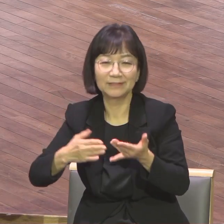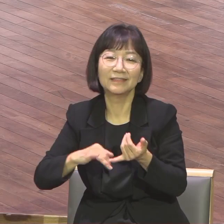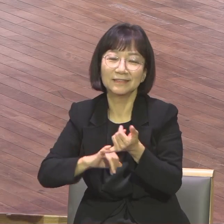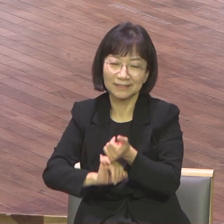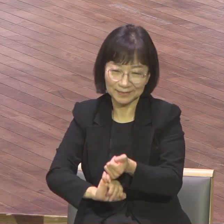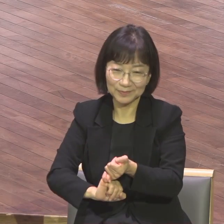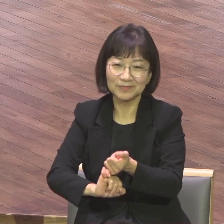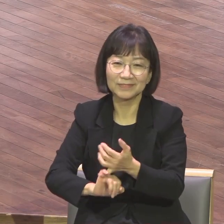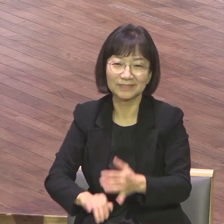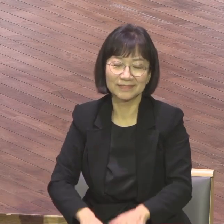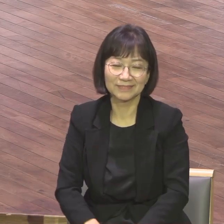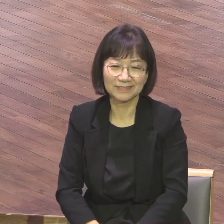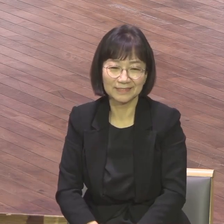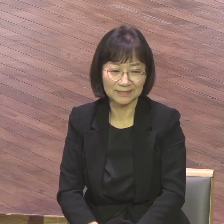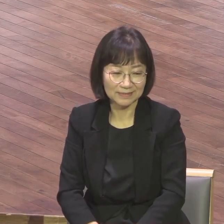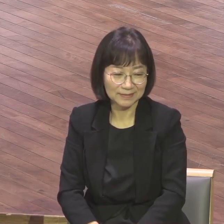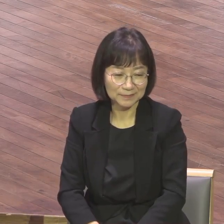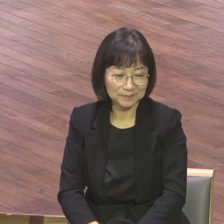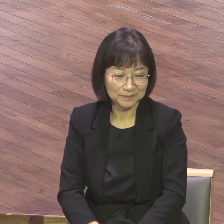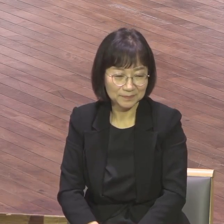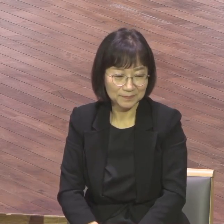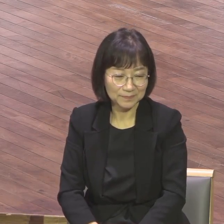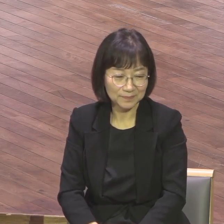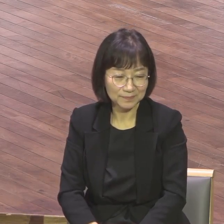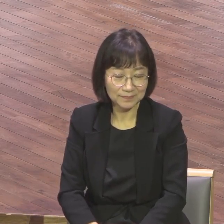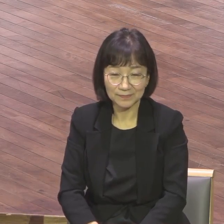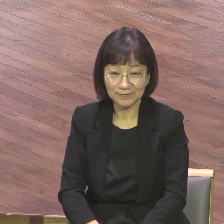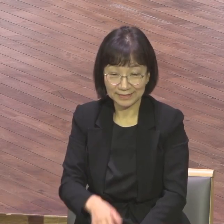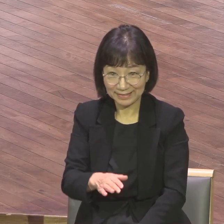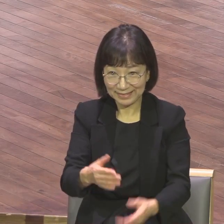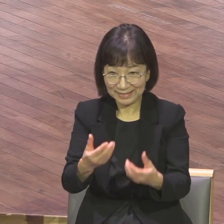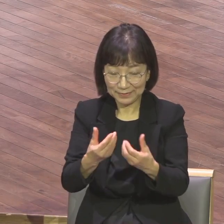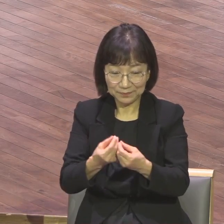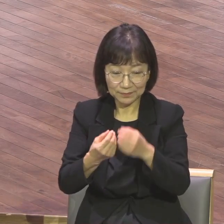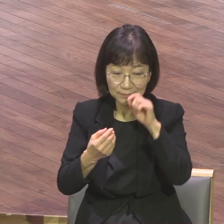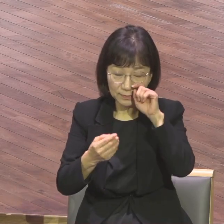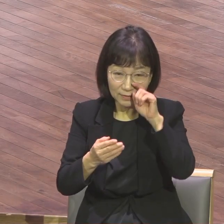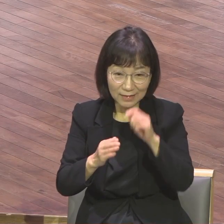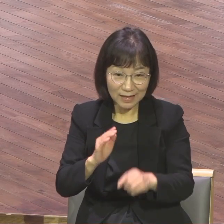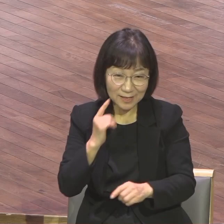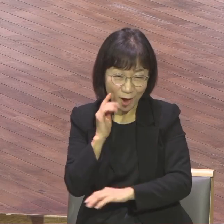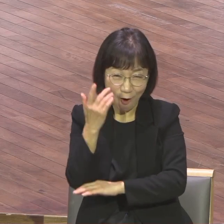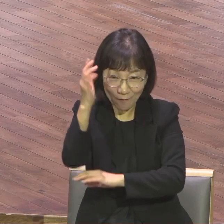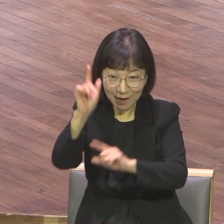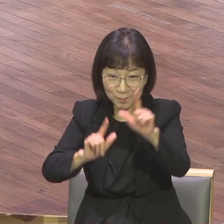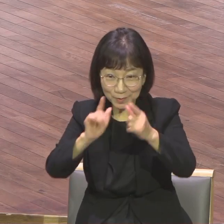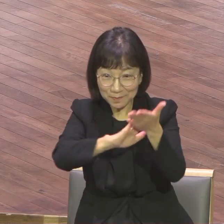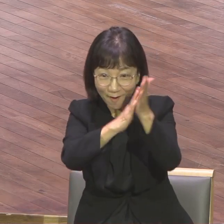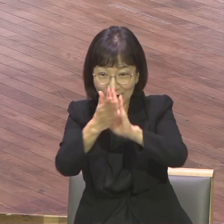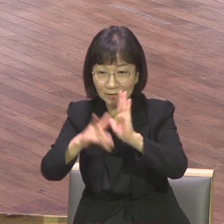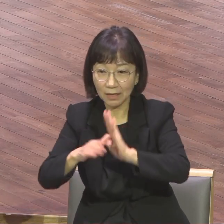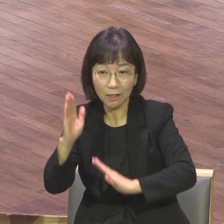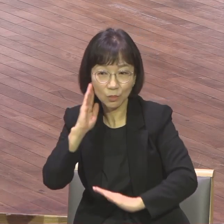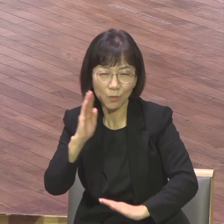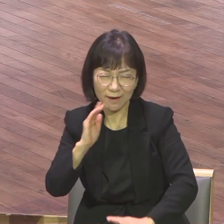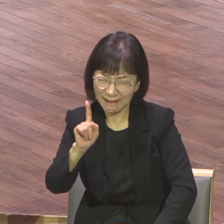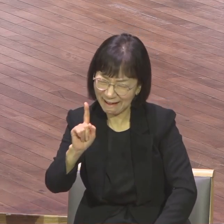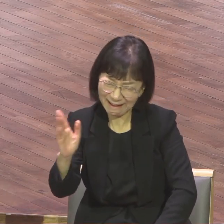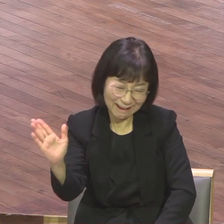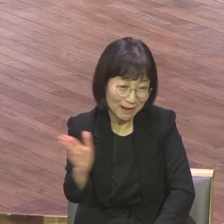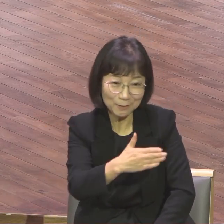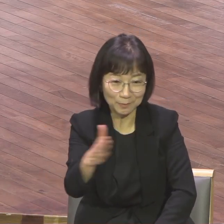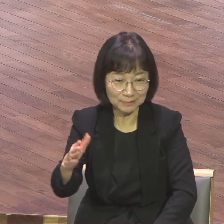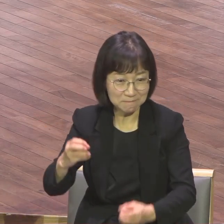아멘. 영광의 몸의 형체를 변할 때는요, 우리 농인교회 농인 하나도 없어요. 우리 장애인들